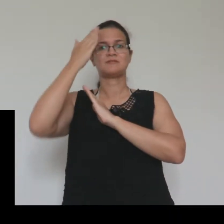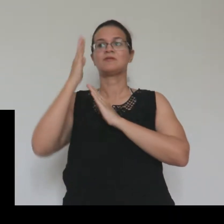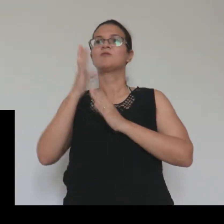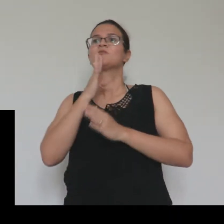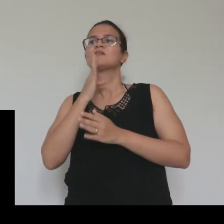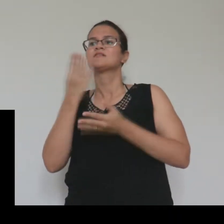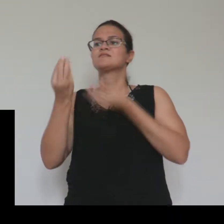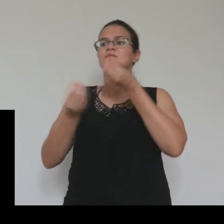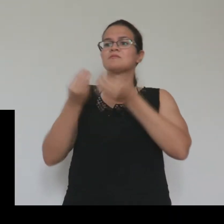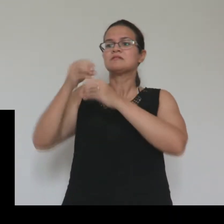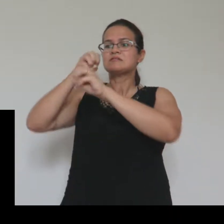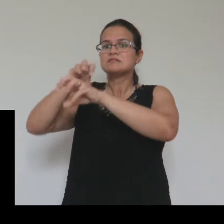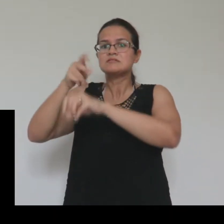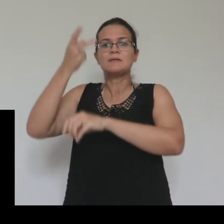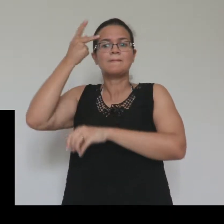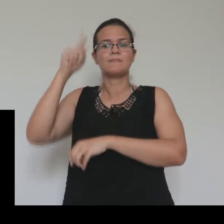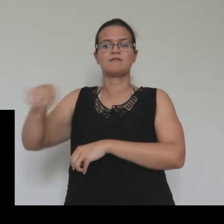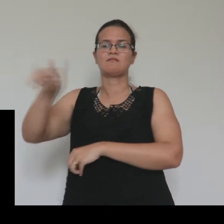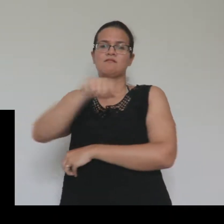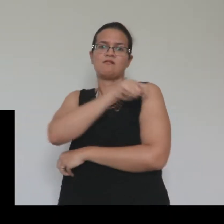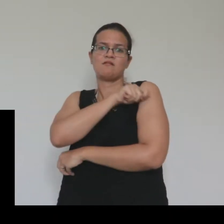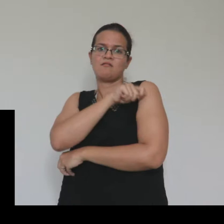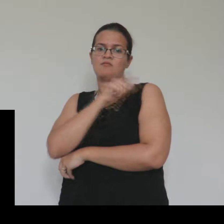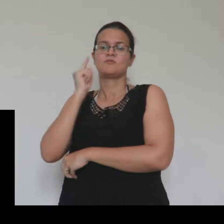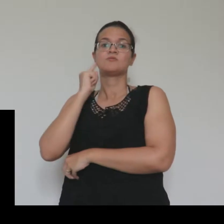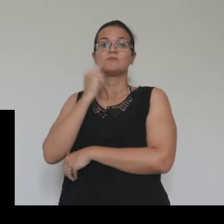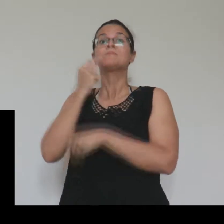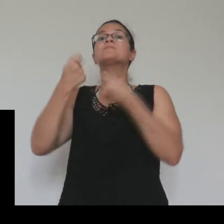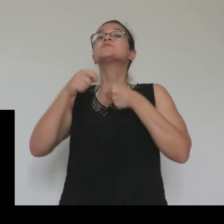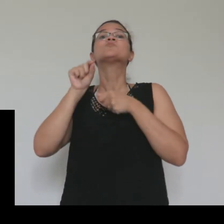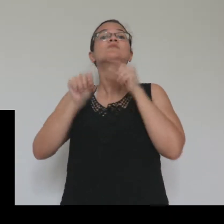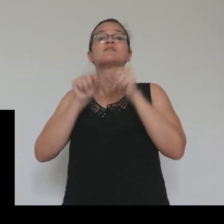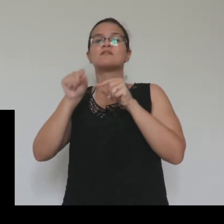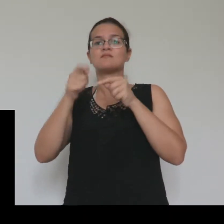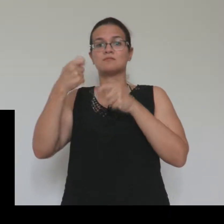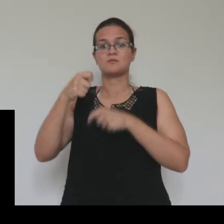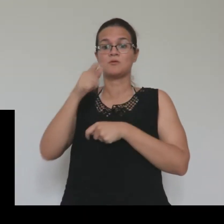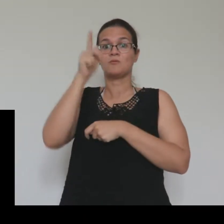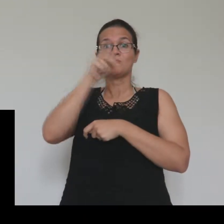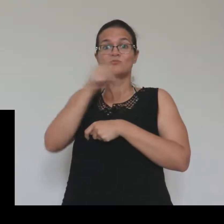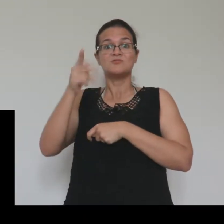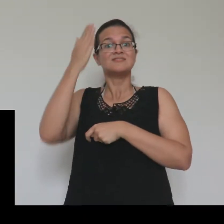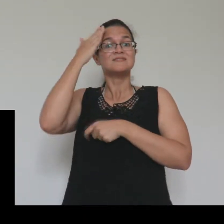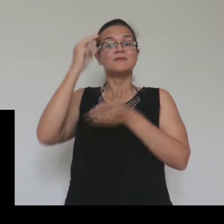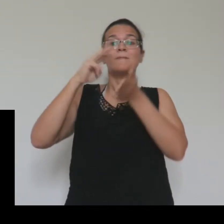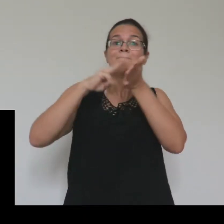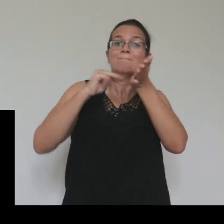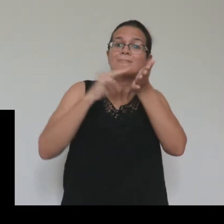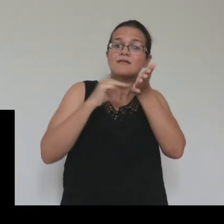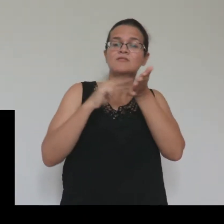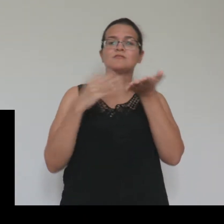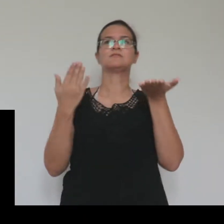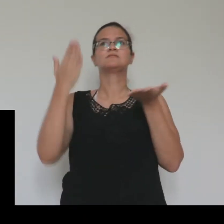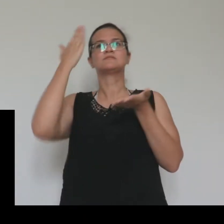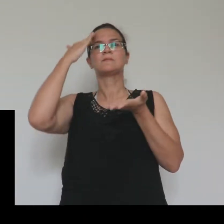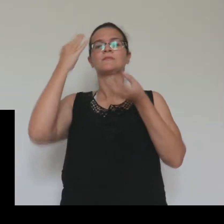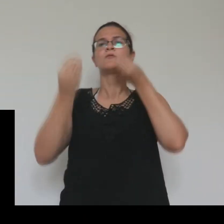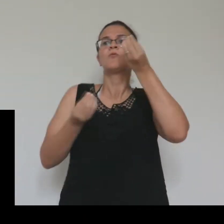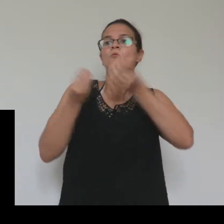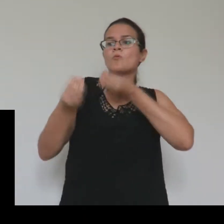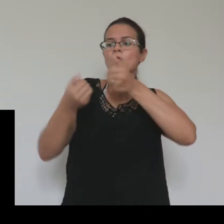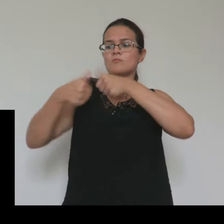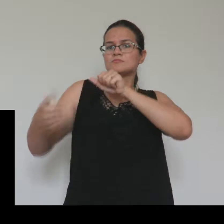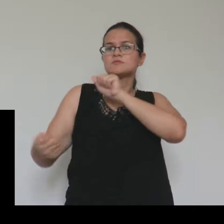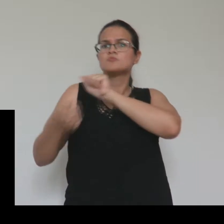uma aula para aluno surdo. Ele precisa saber da metodologia, ele precisa saber de como atuar com esse